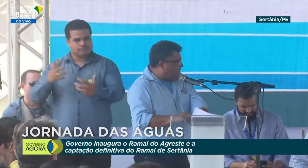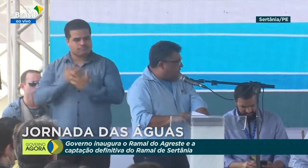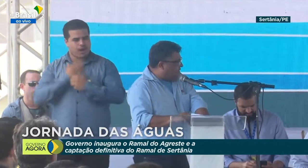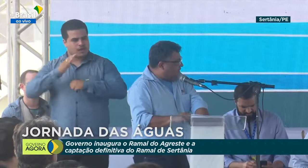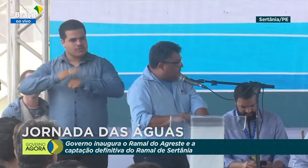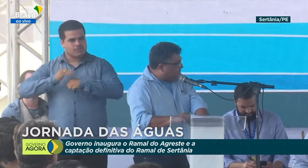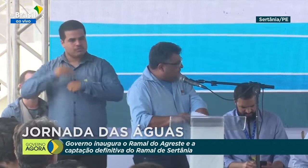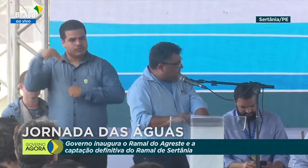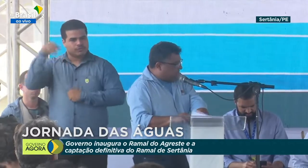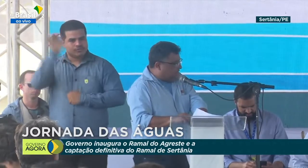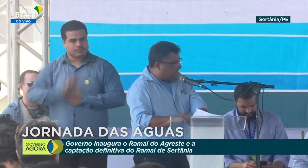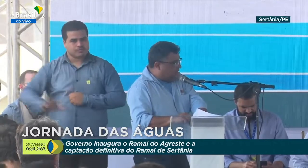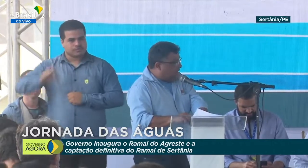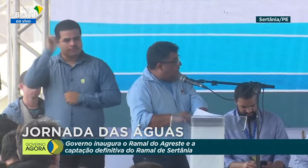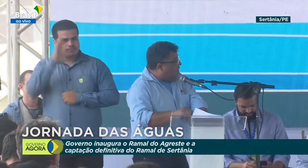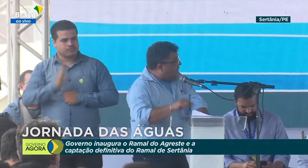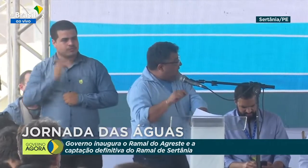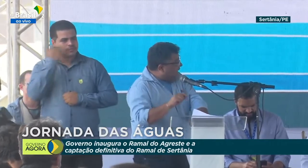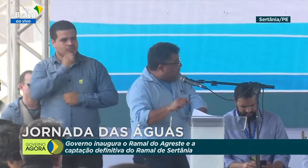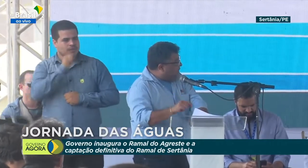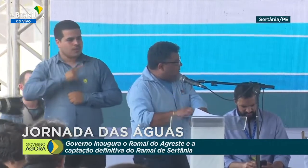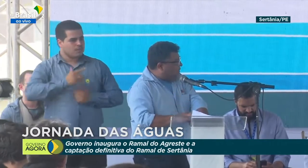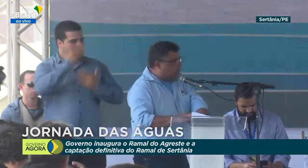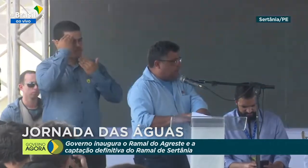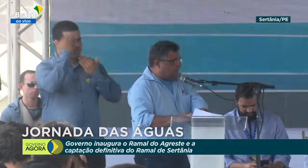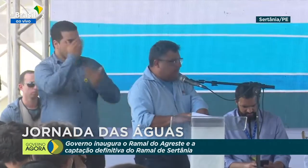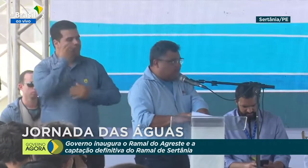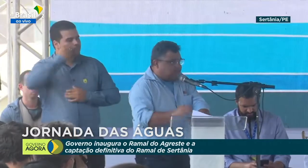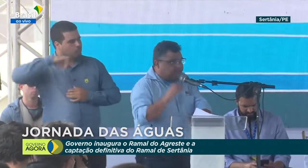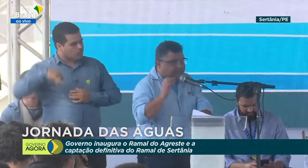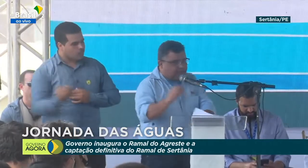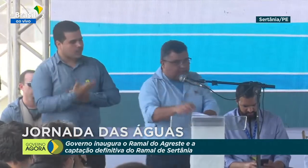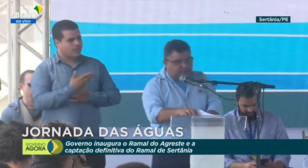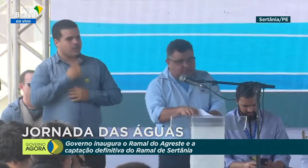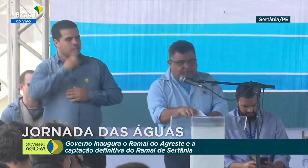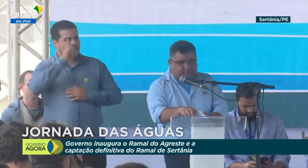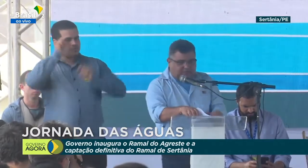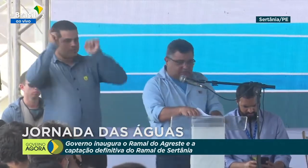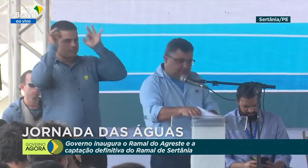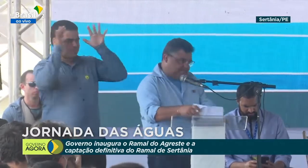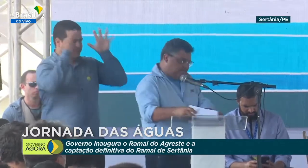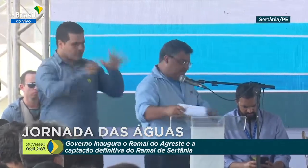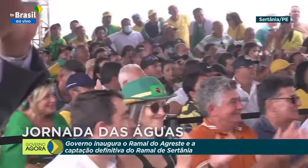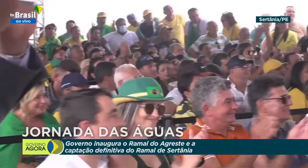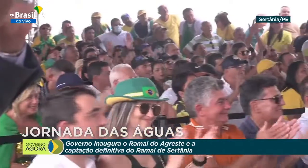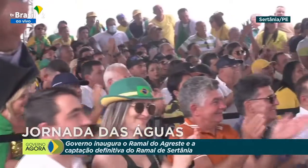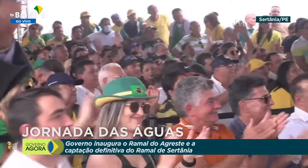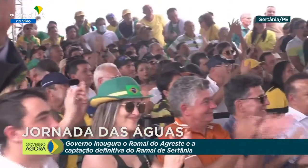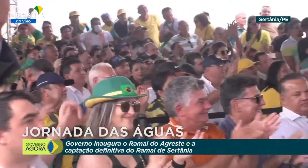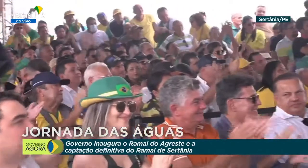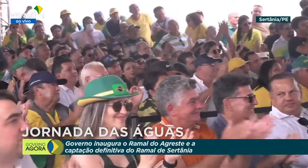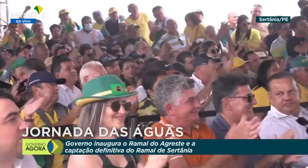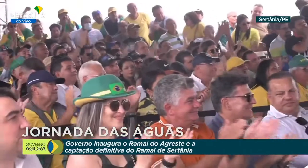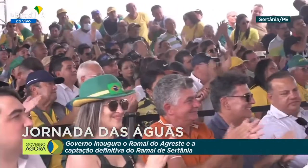brasileiro. Então, presidente, obrigado pela oportunidade e que Deus abençoe vocês.